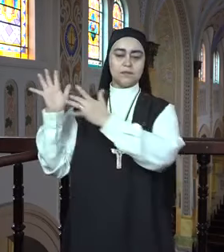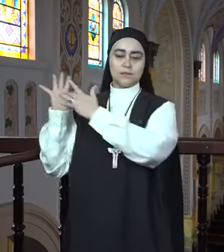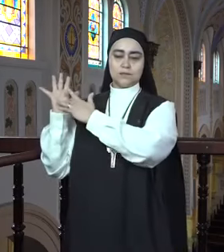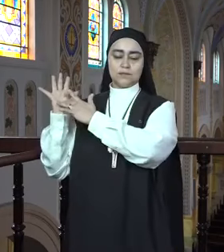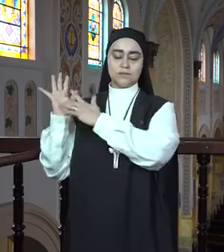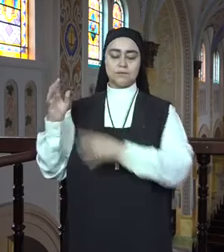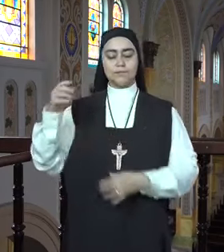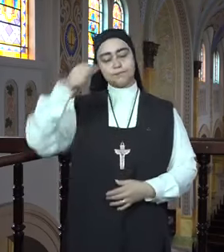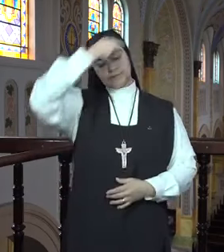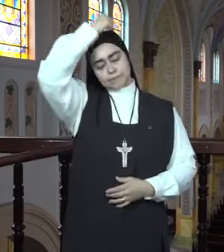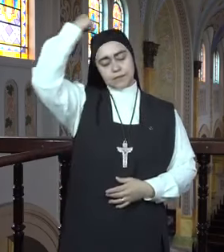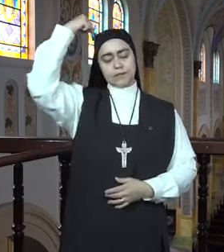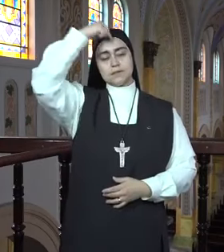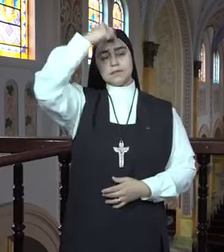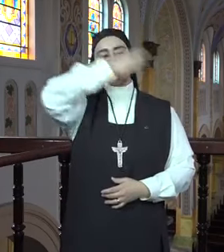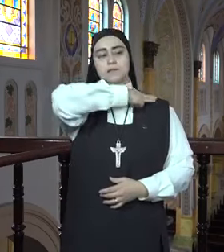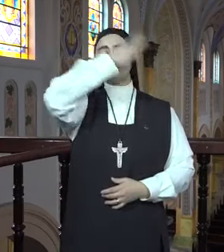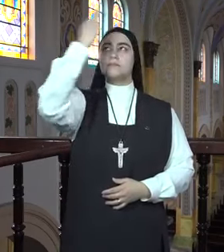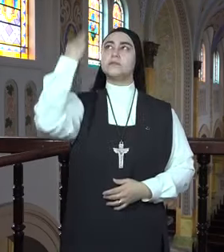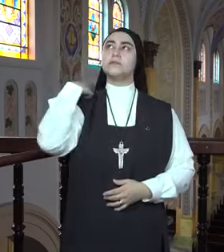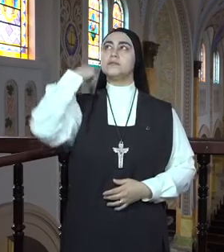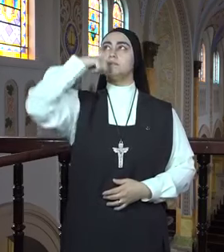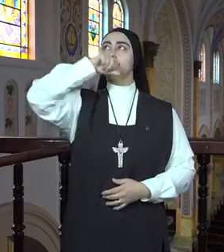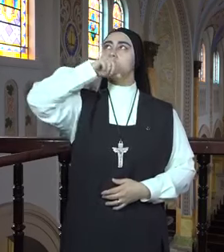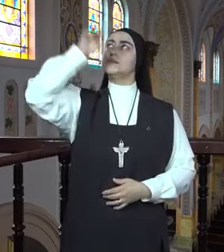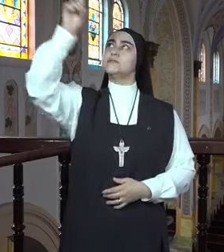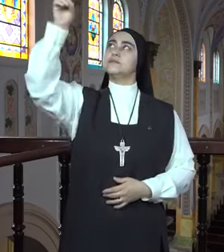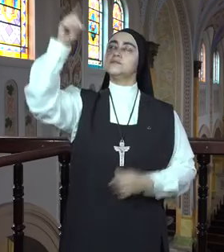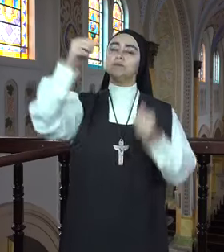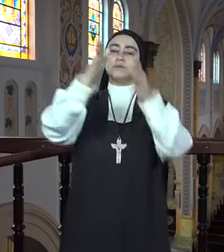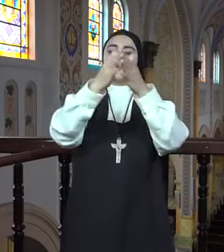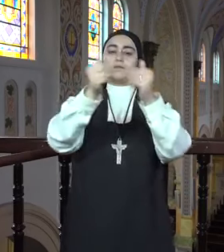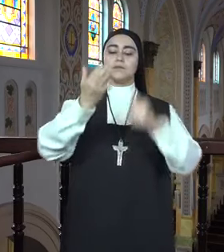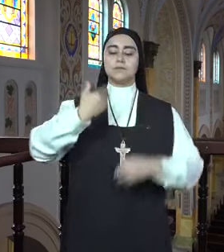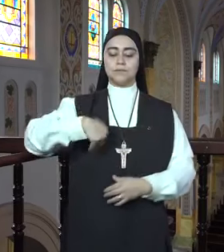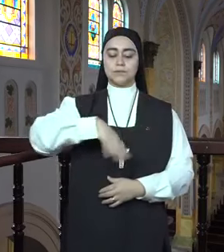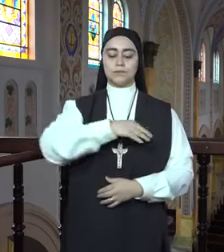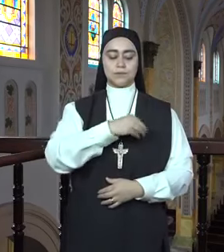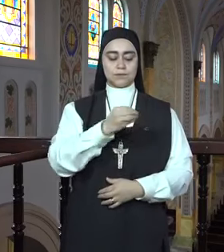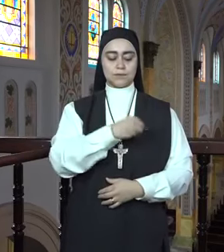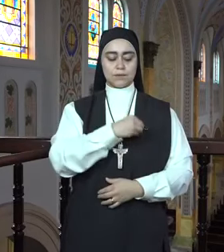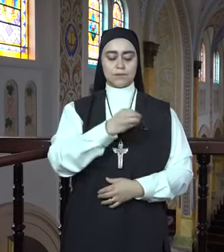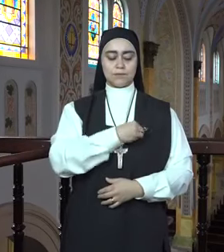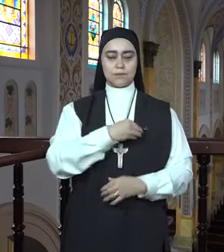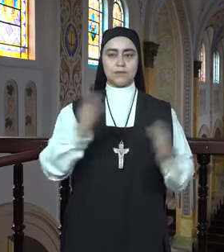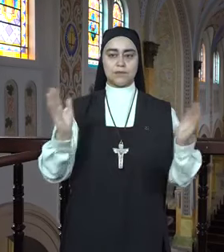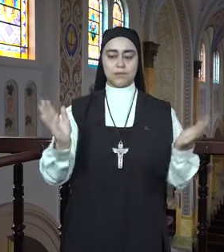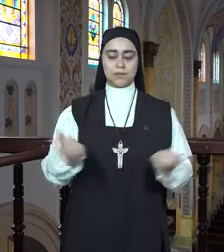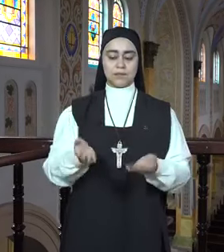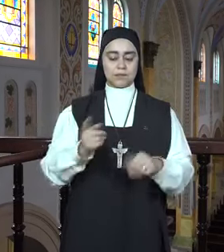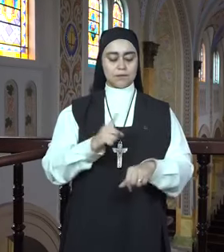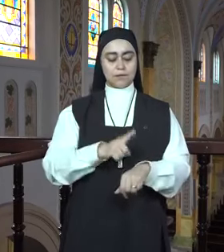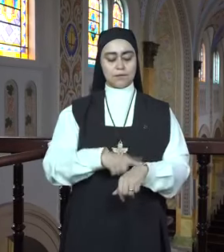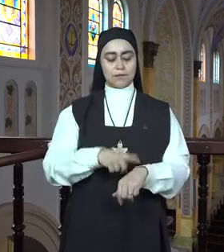ventre, Jesus. Santa Maria, Mãe de Deus, rogai por nós, pecadores, agora e